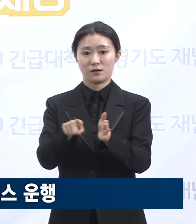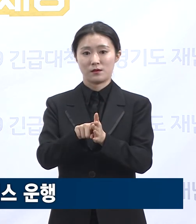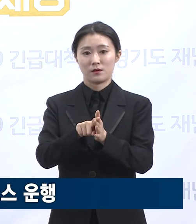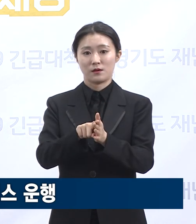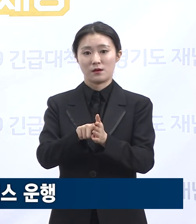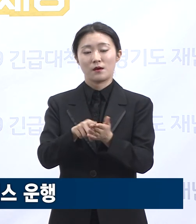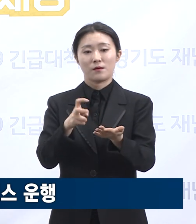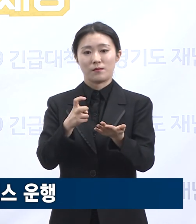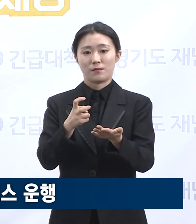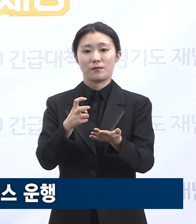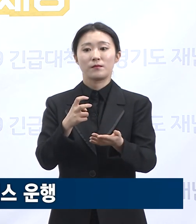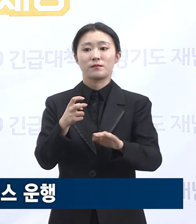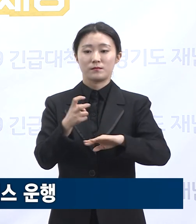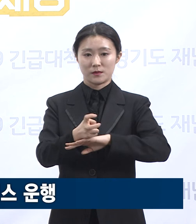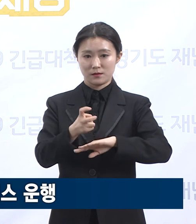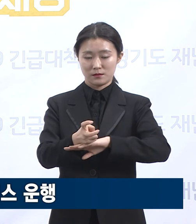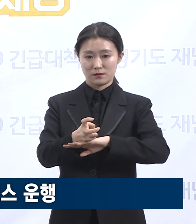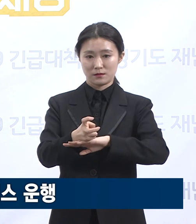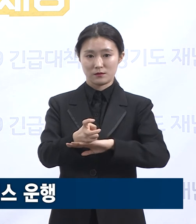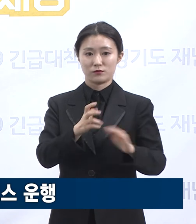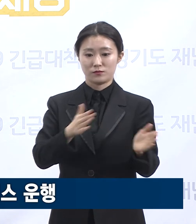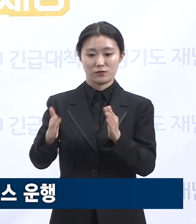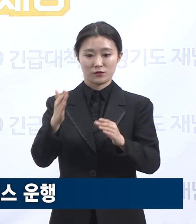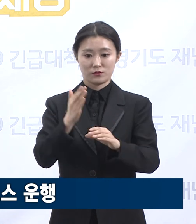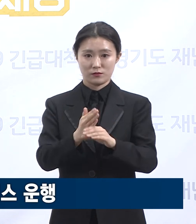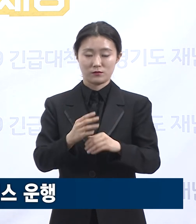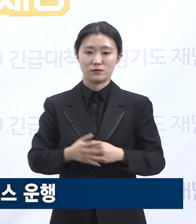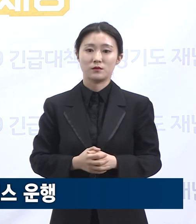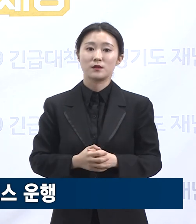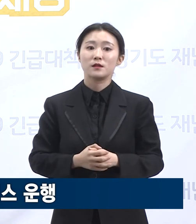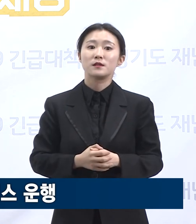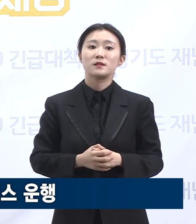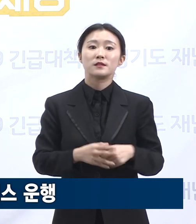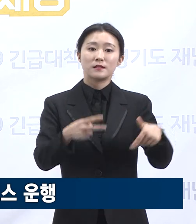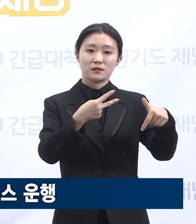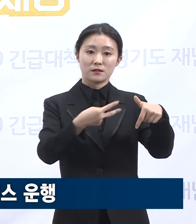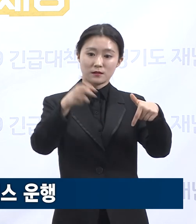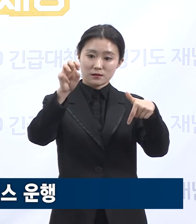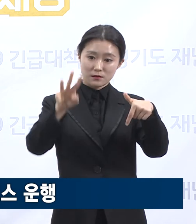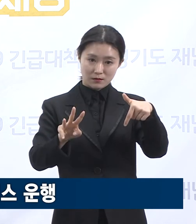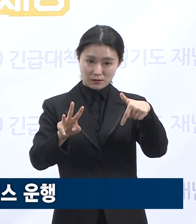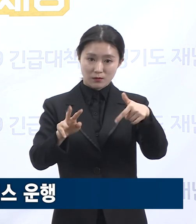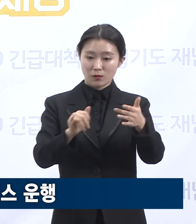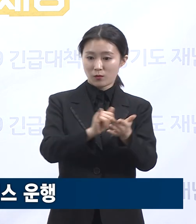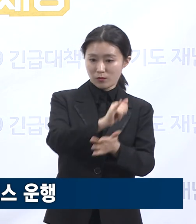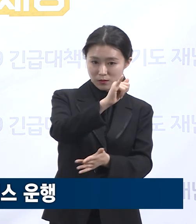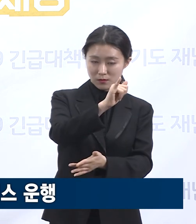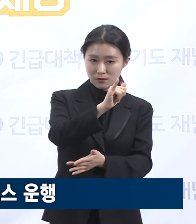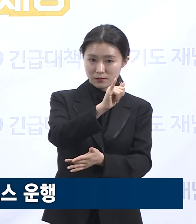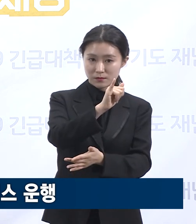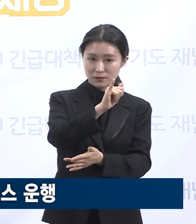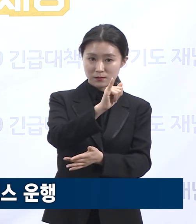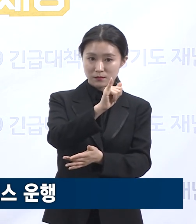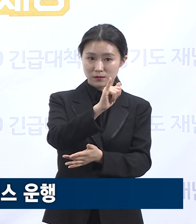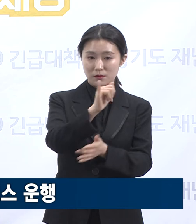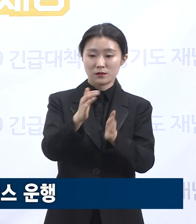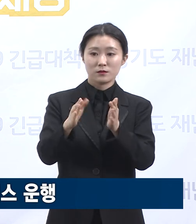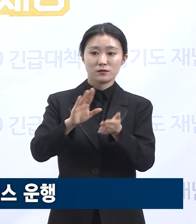경기도는 전용 공항버스 10개 노선을 이용하여 인천공항 탑승자를 도내 15개 거점 정류소로 이송할